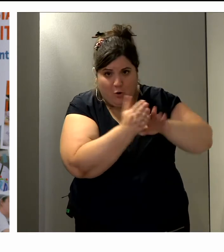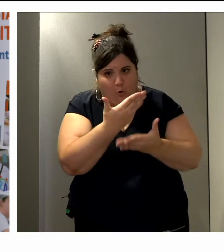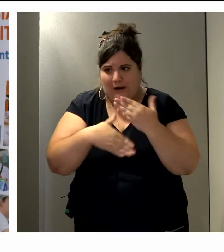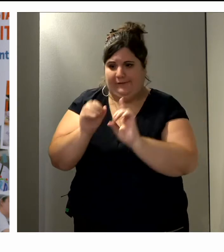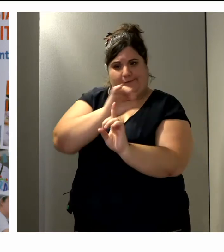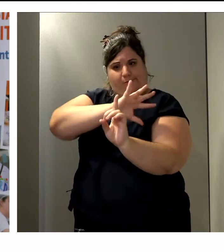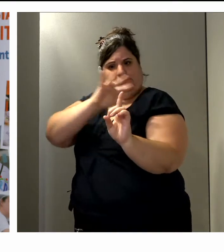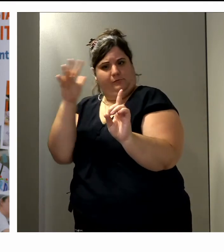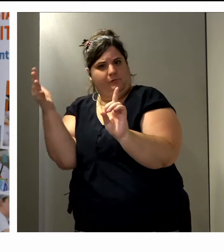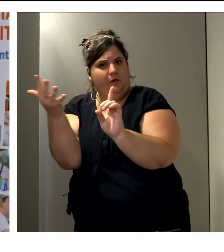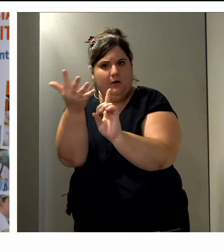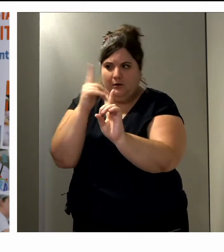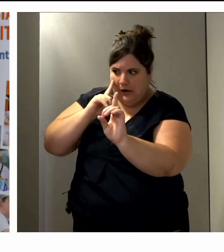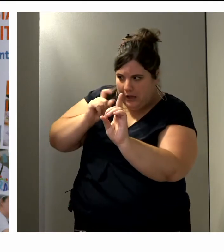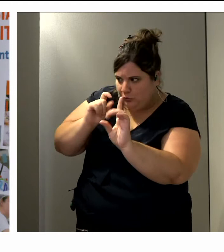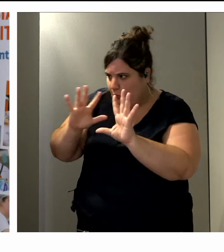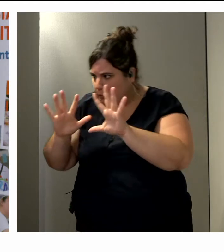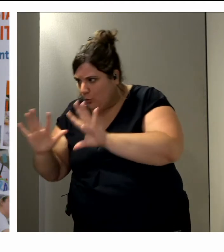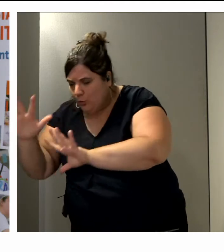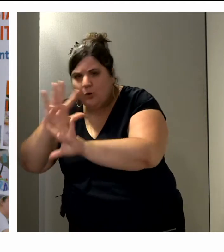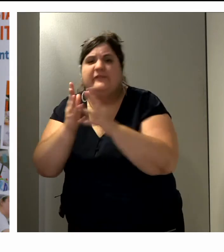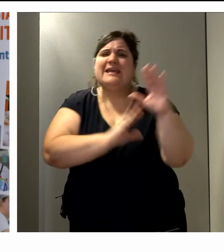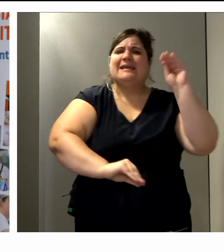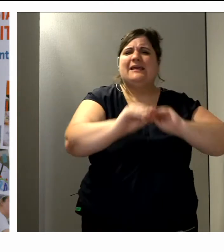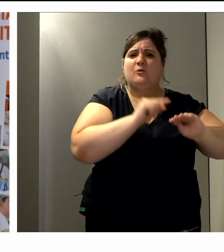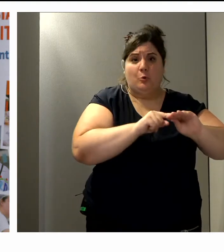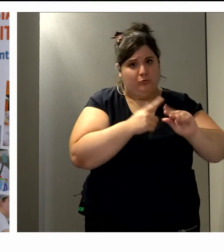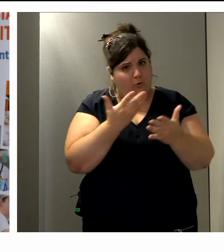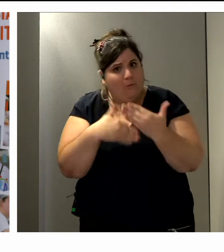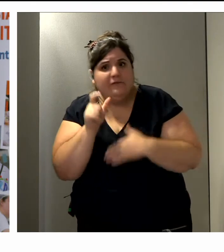autres, soin au sens du care.